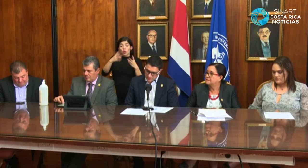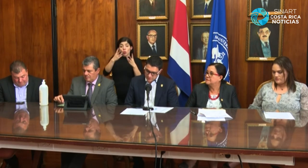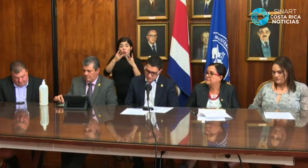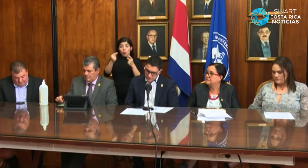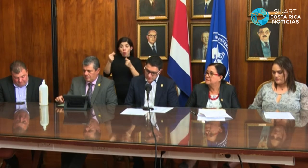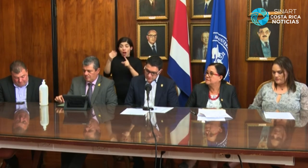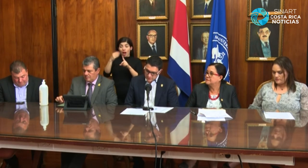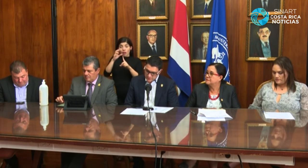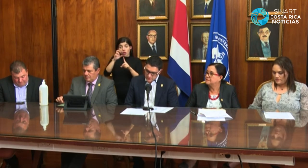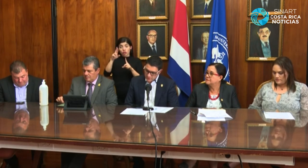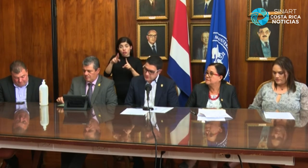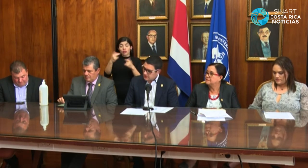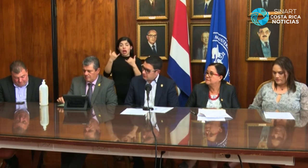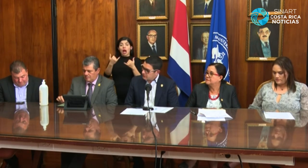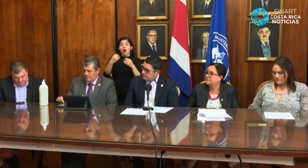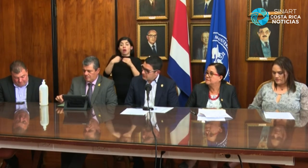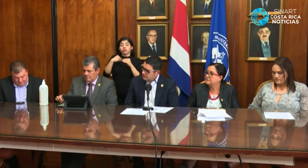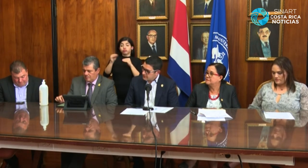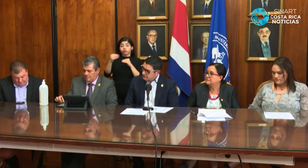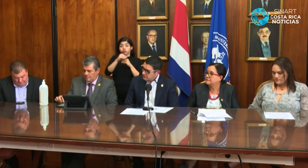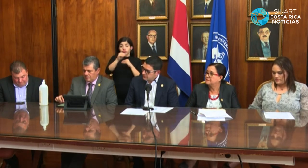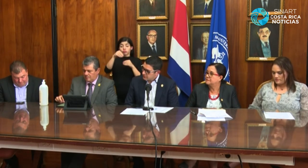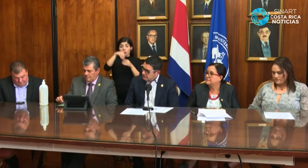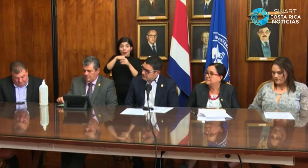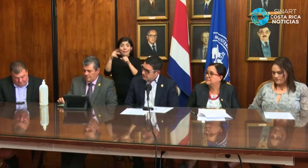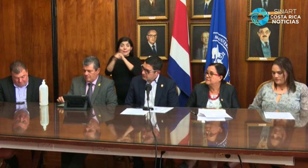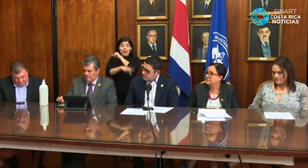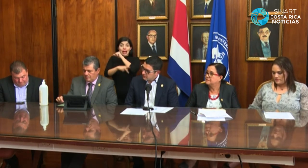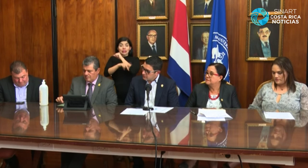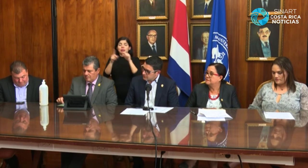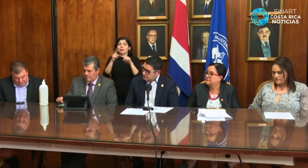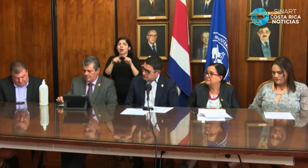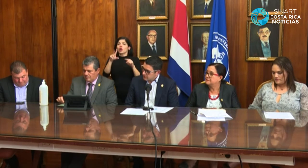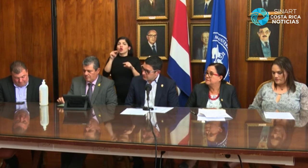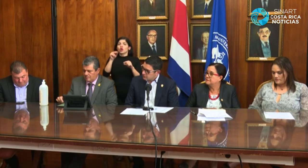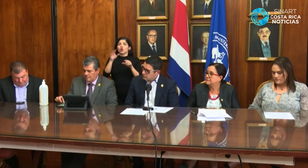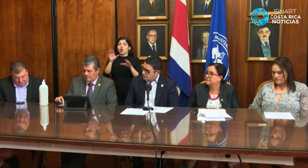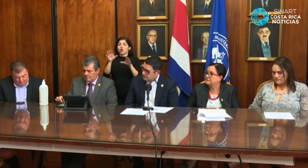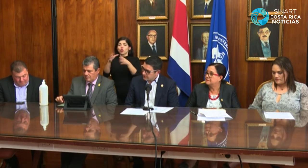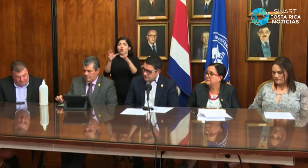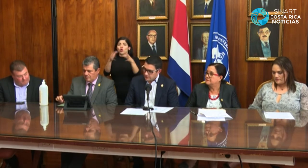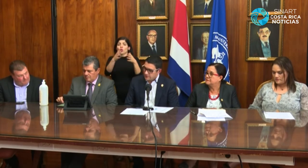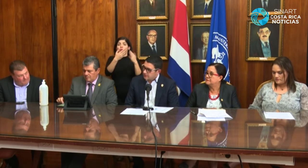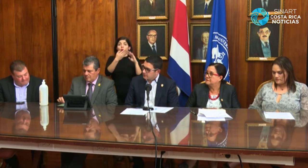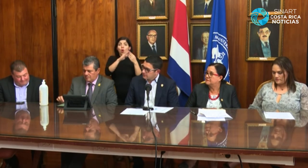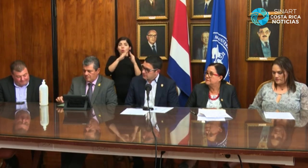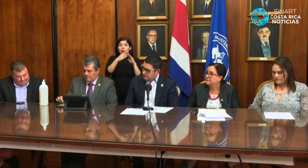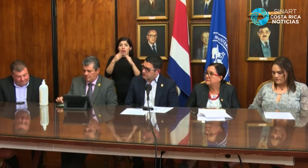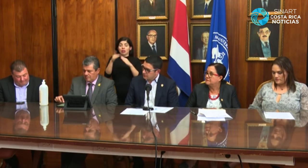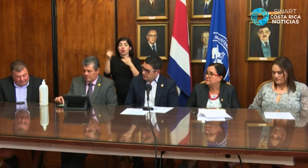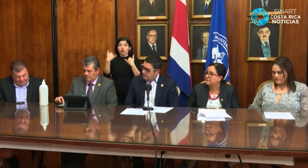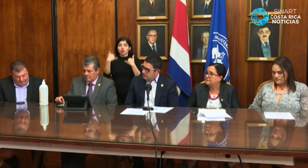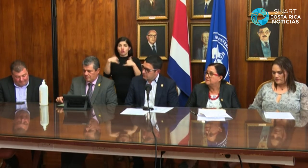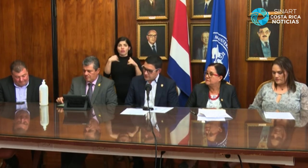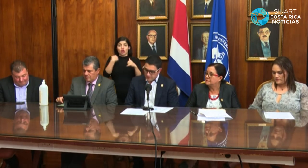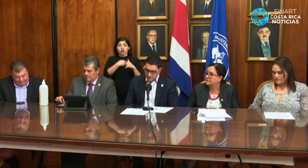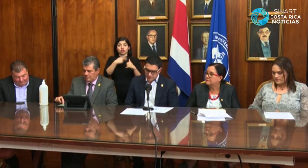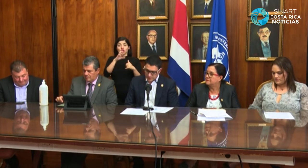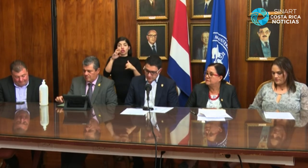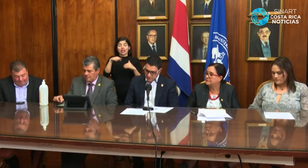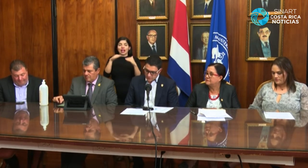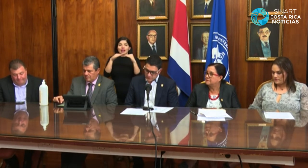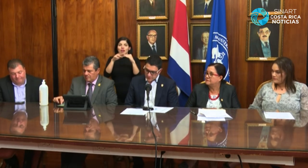el momento transmisión que se ha dado dentro del país, pero todavía no se ha detectado clusters o transmisión comunitaria. Estamos en el nivel 2,